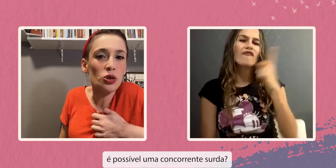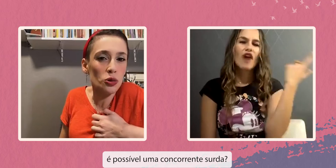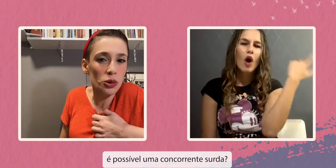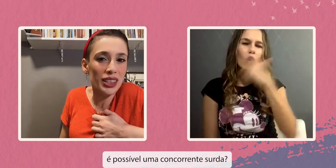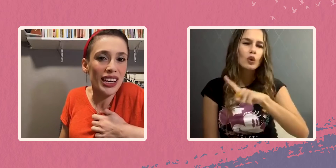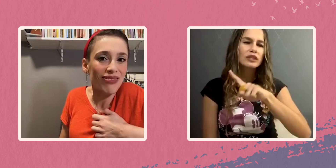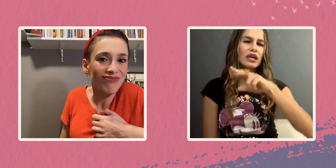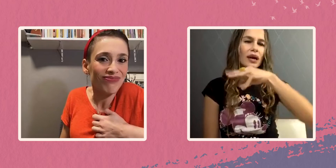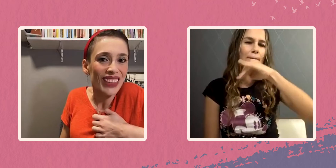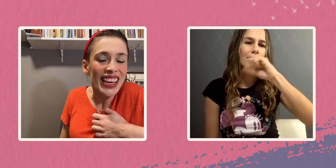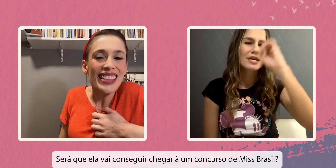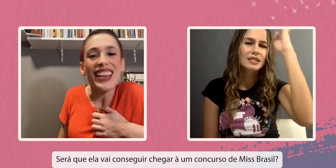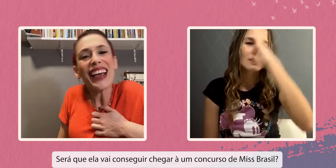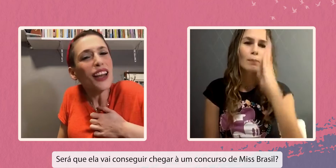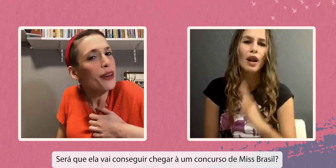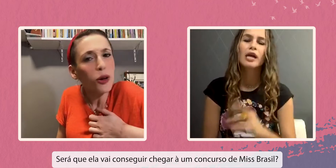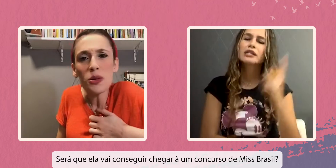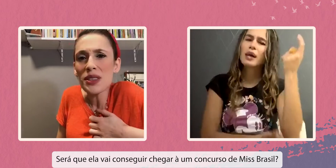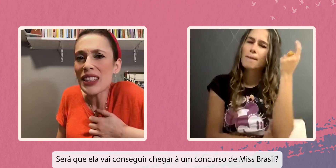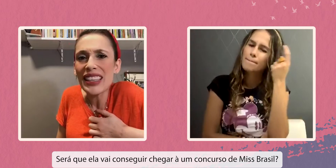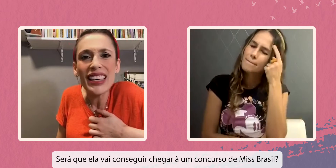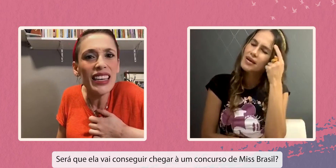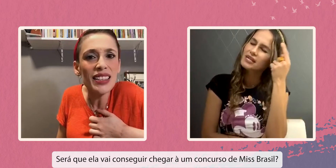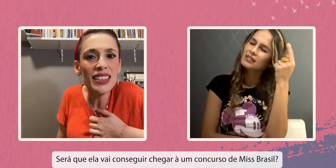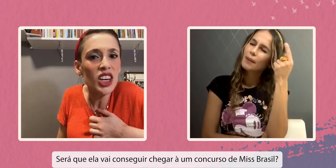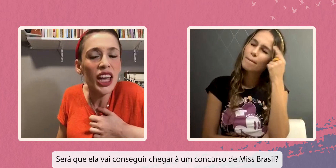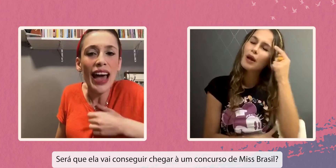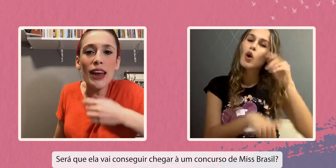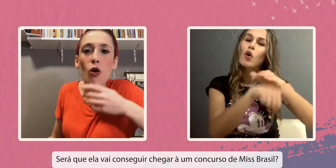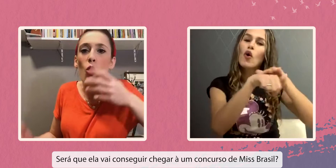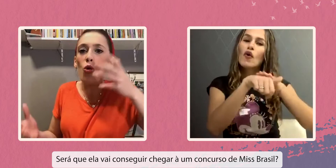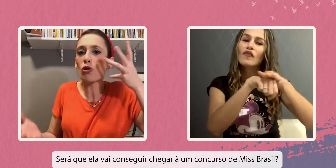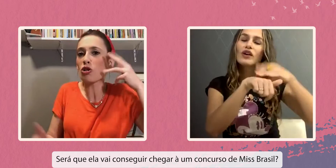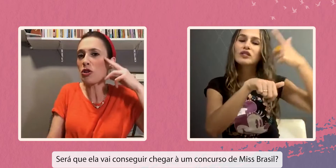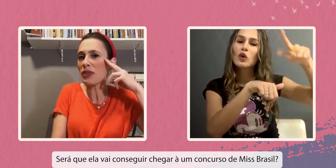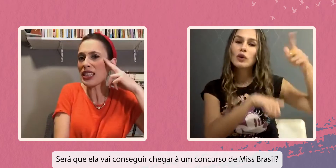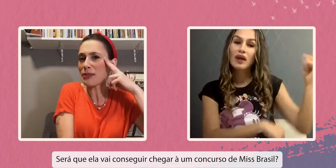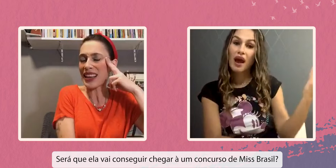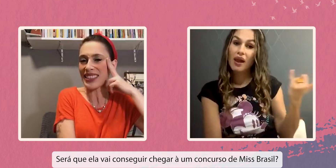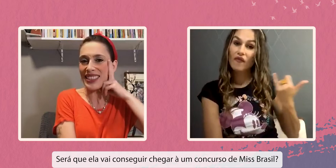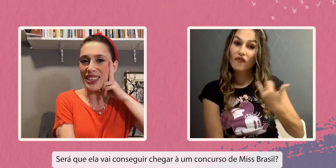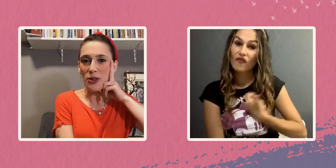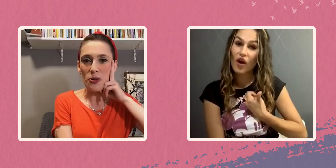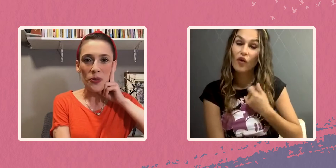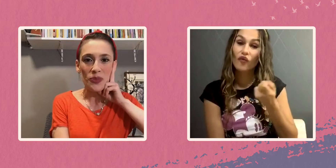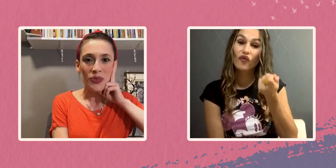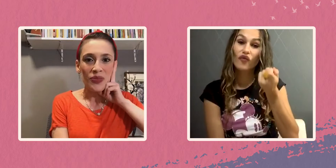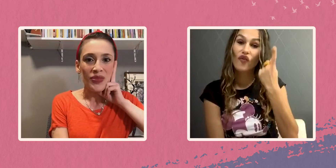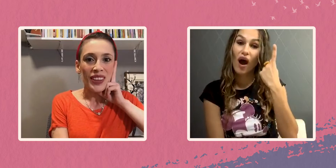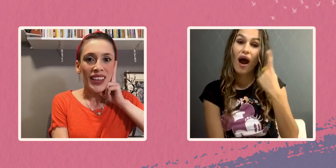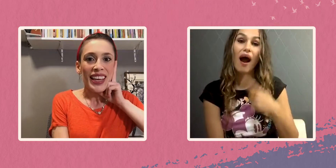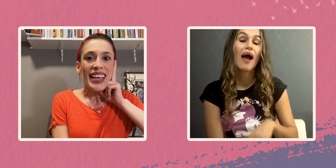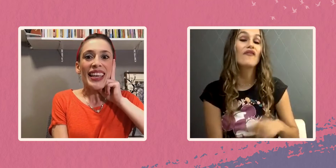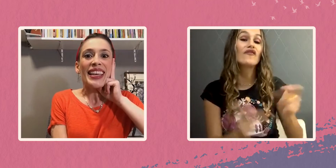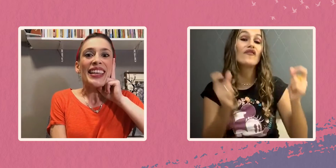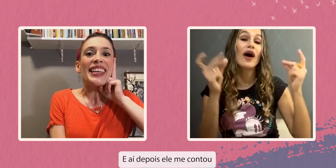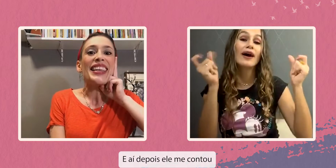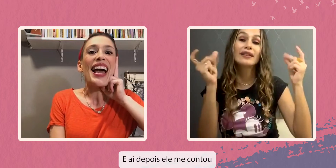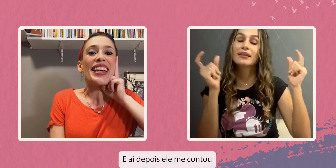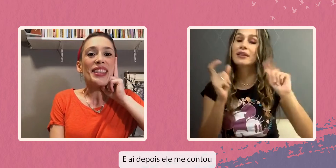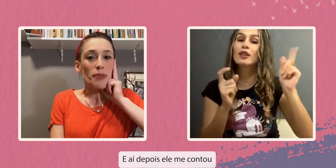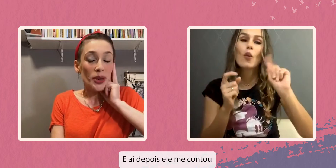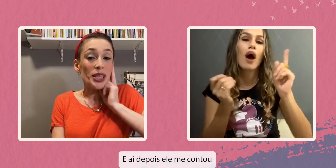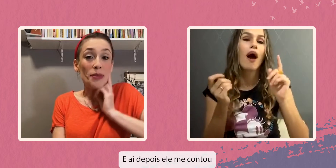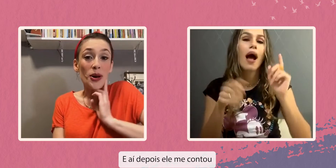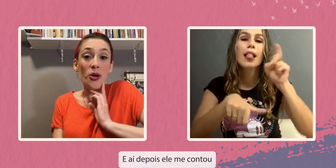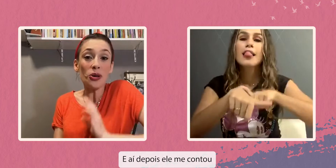concorrente surda? Será que ela vai conseguir chegar a um concurso de Miss Brasil? E